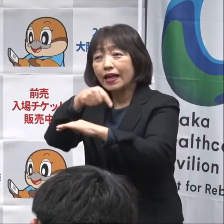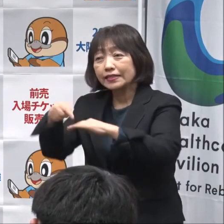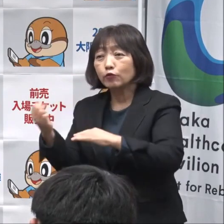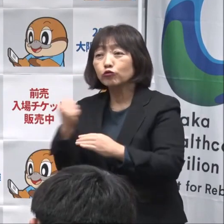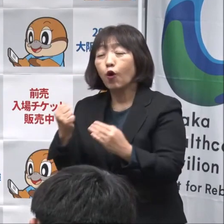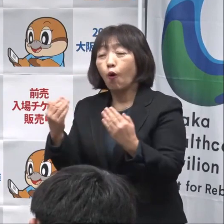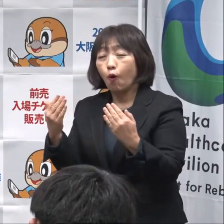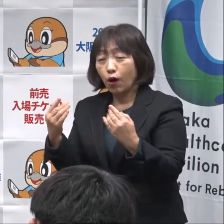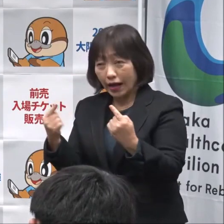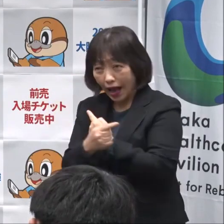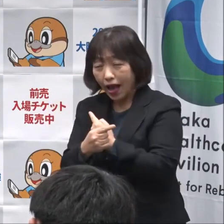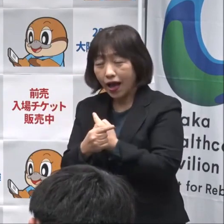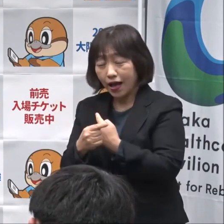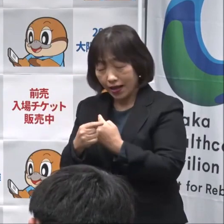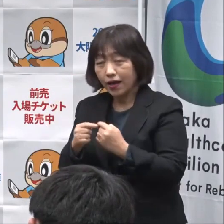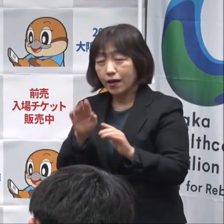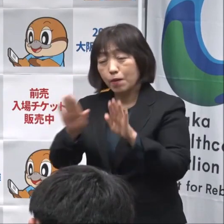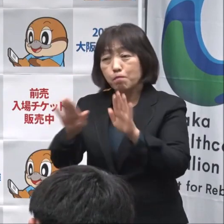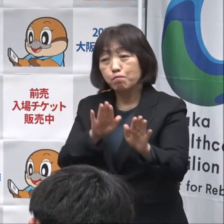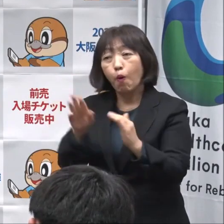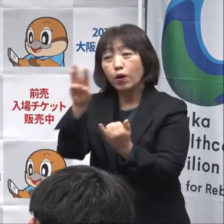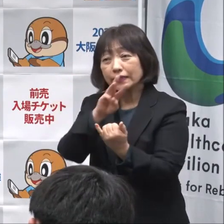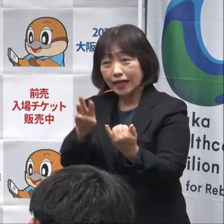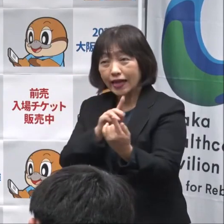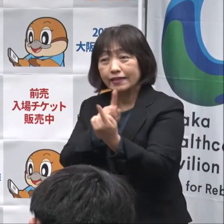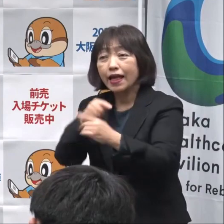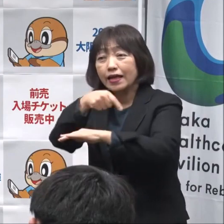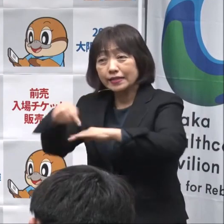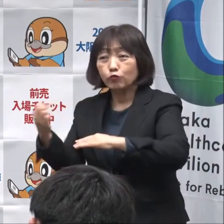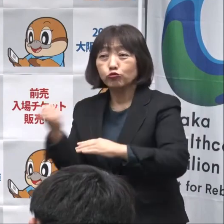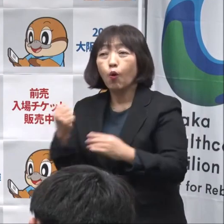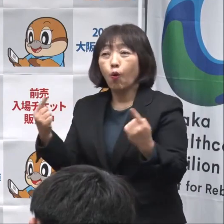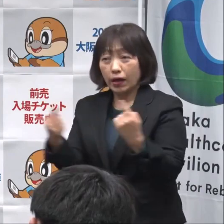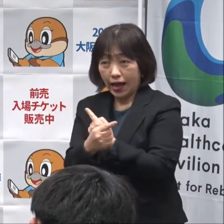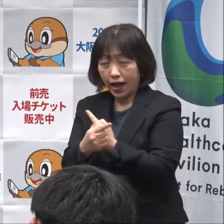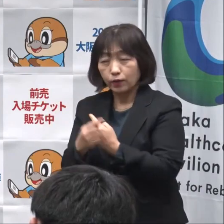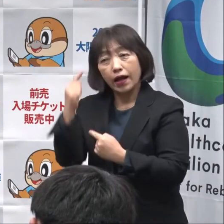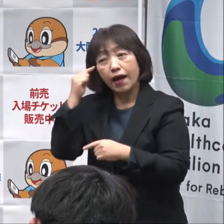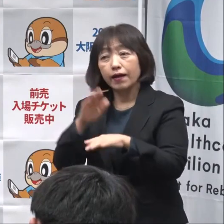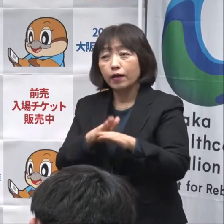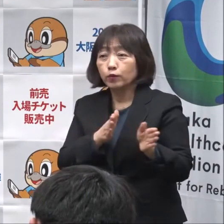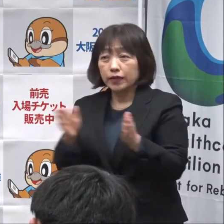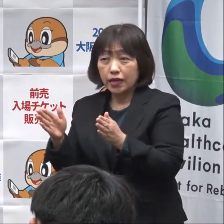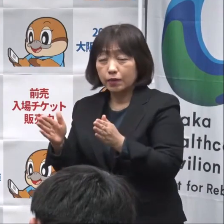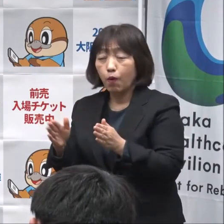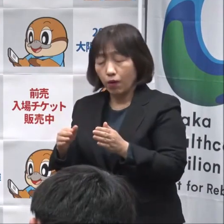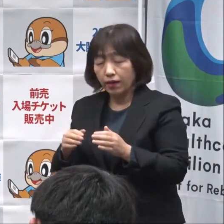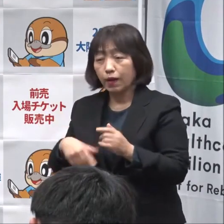の整理を総括をした方がいいと思っています。